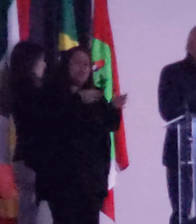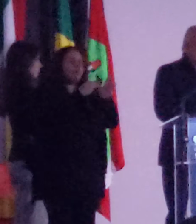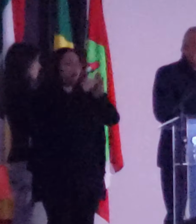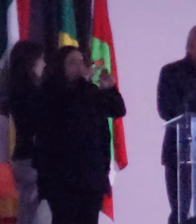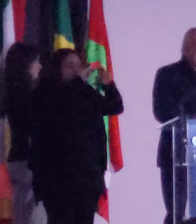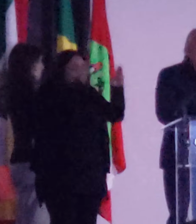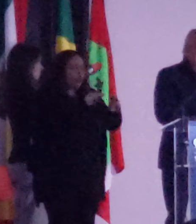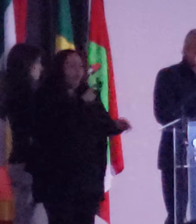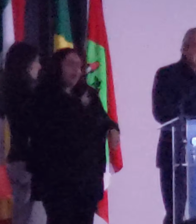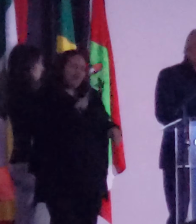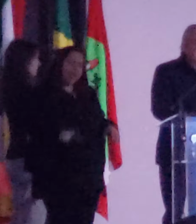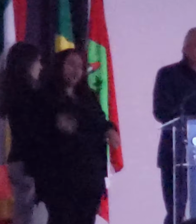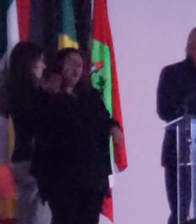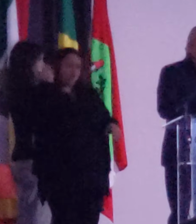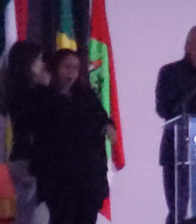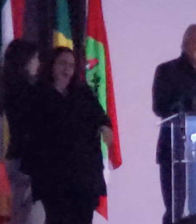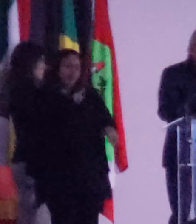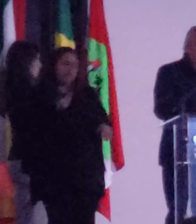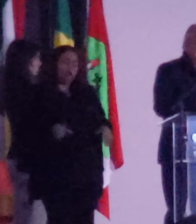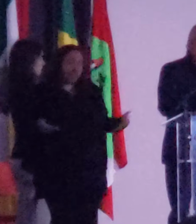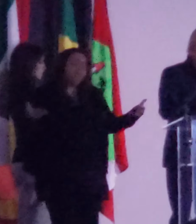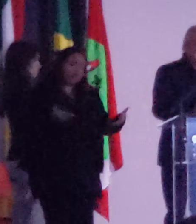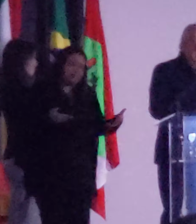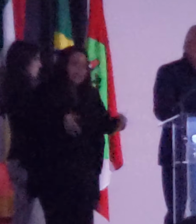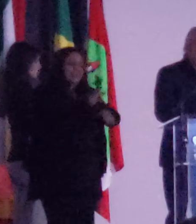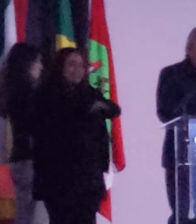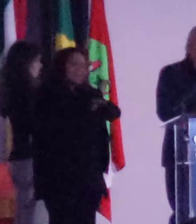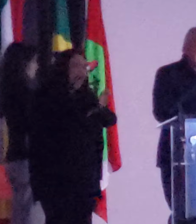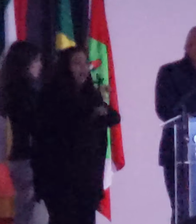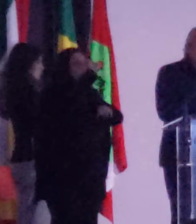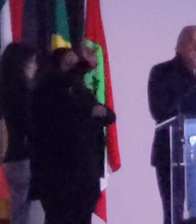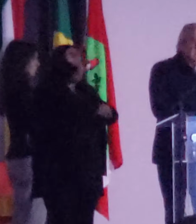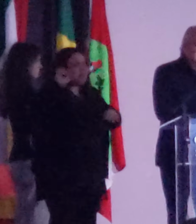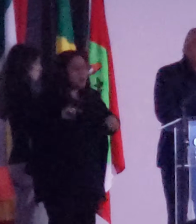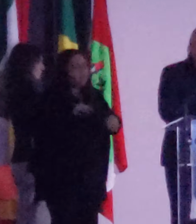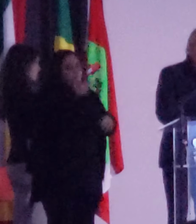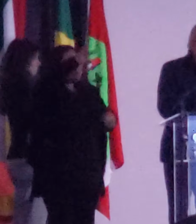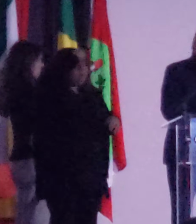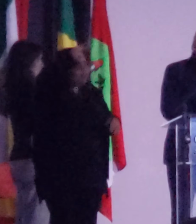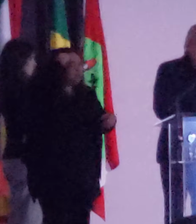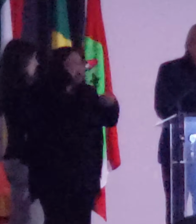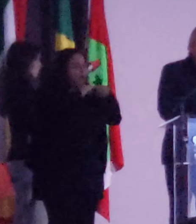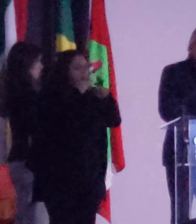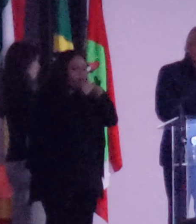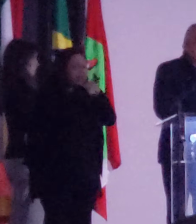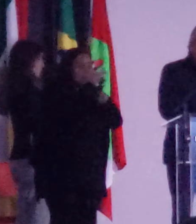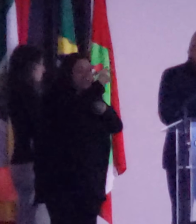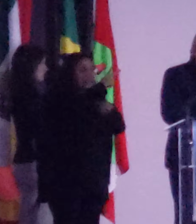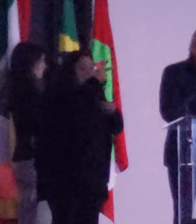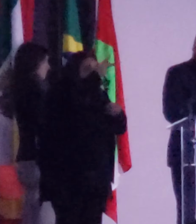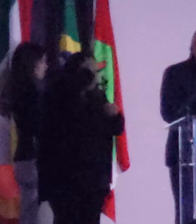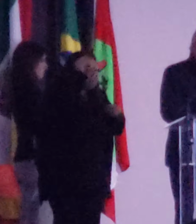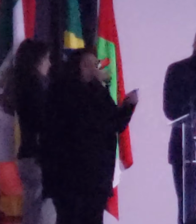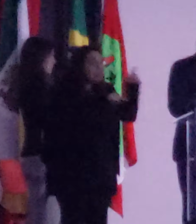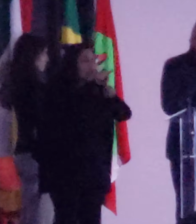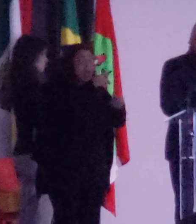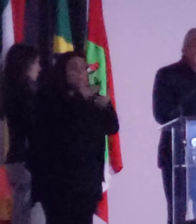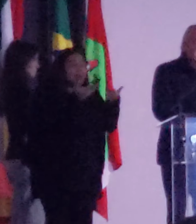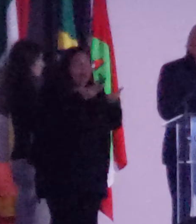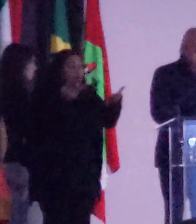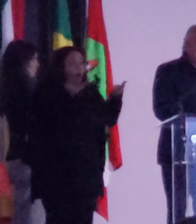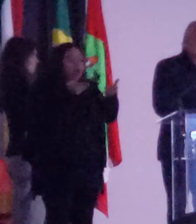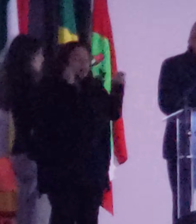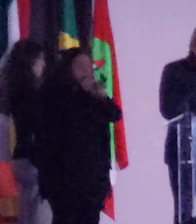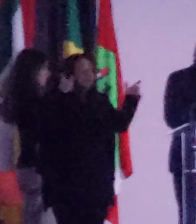como o governo atual, o governo federal, governos estaduais, governos municipais, passaram a se preocupar intensamente com as questões